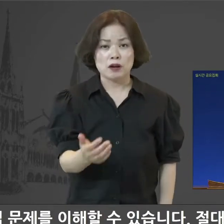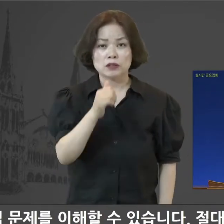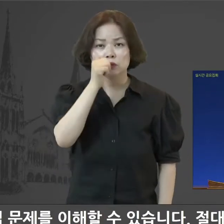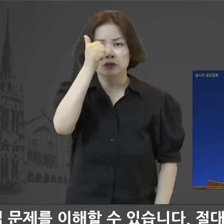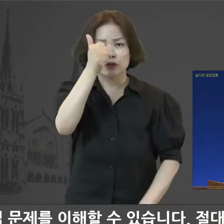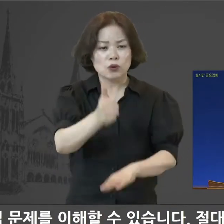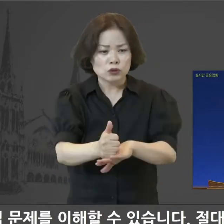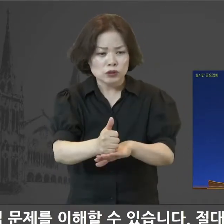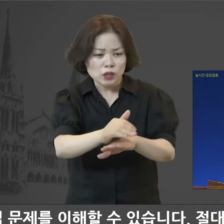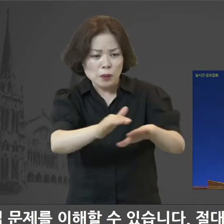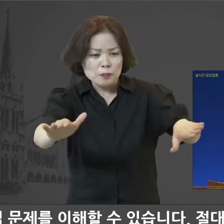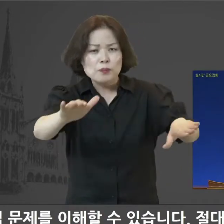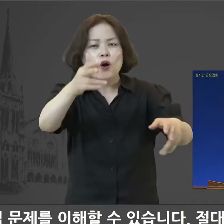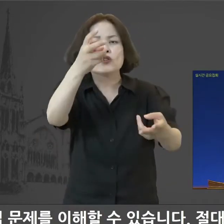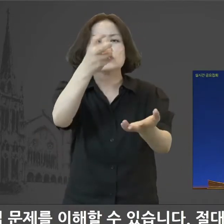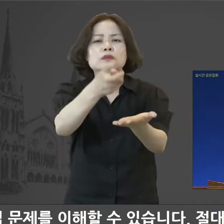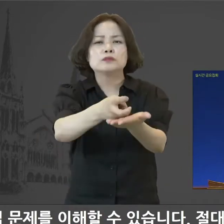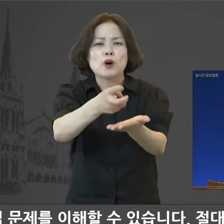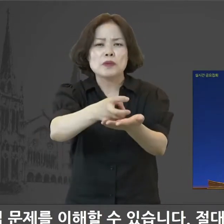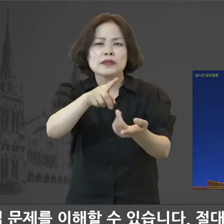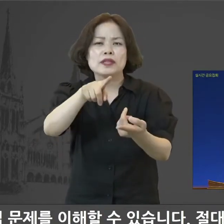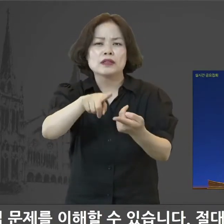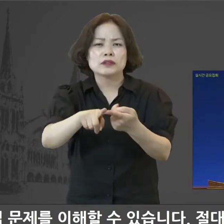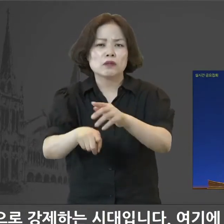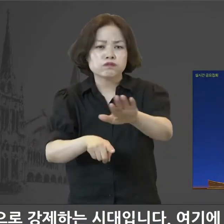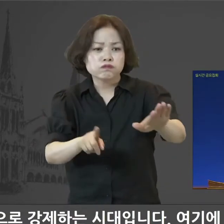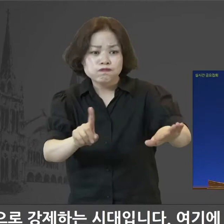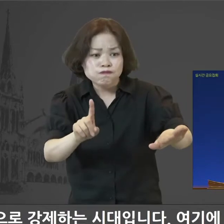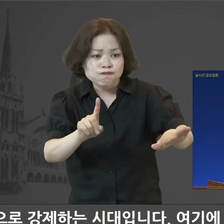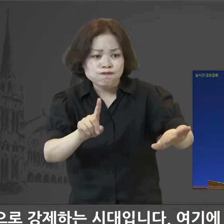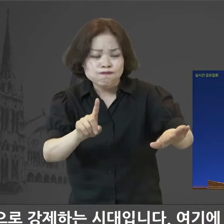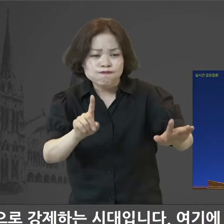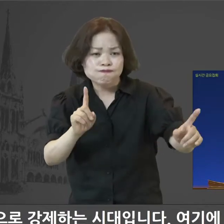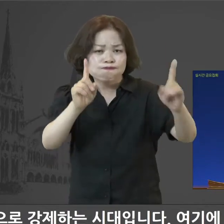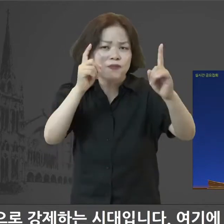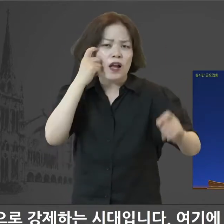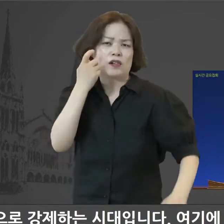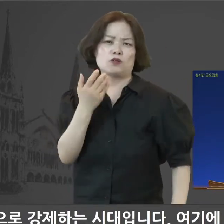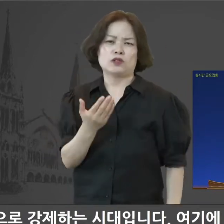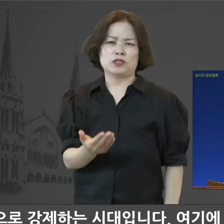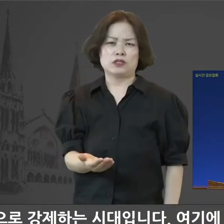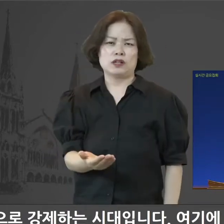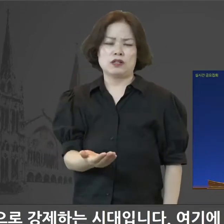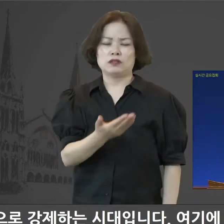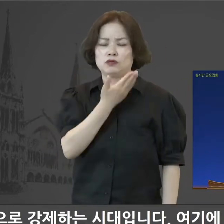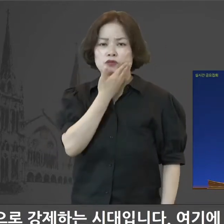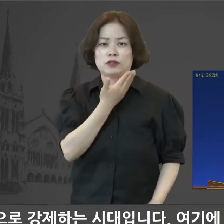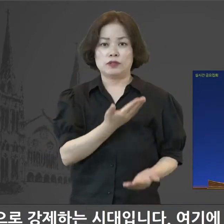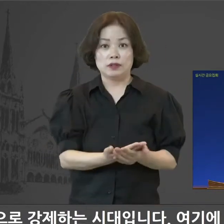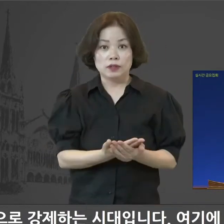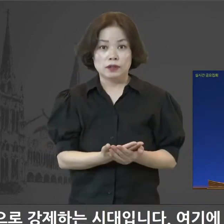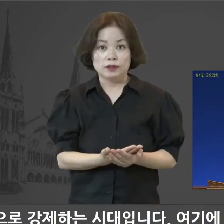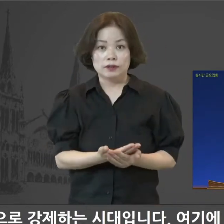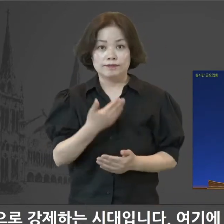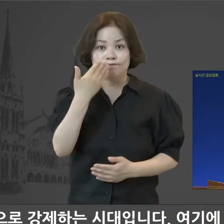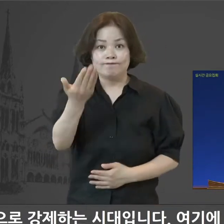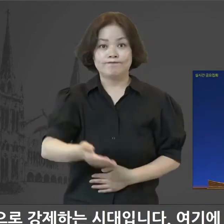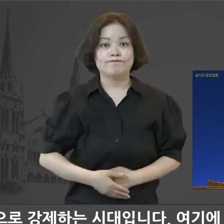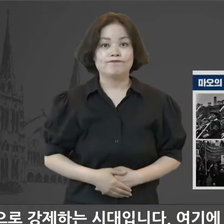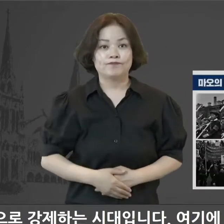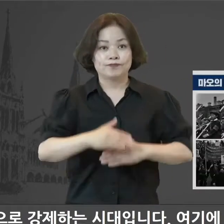얘기는 평등법이라고 하는 법에 대해서도 우리가 어떻게 대응할 것이냐라고 하는 게 중요해질 것입니다. 자, 다음 페이지 보여주세요.